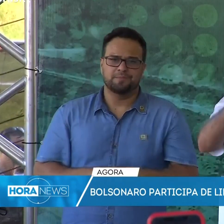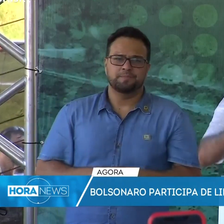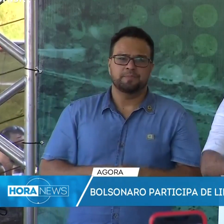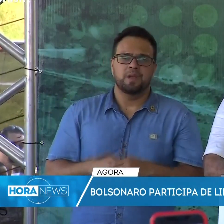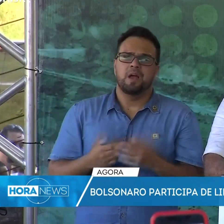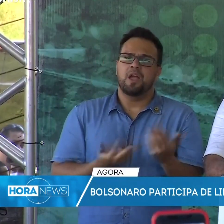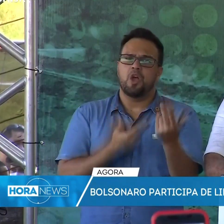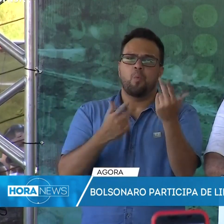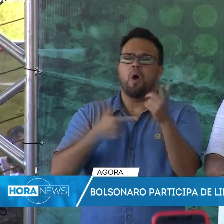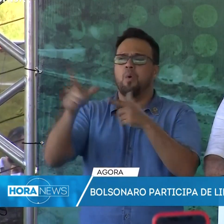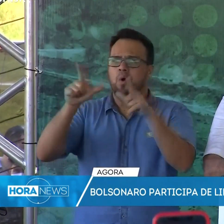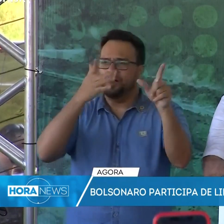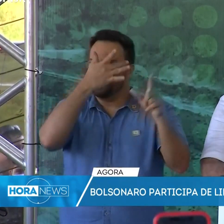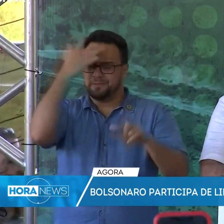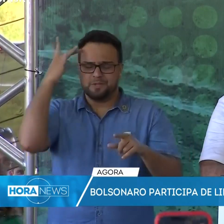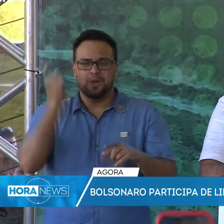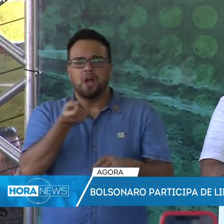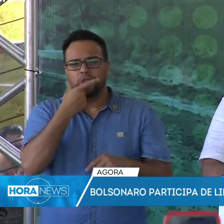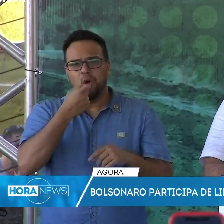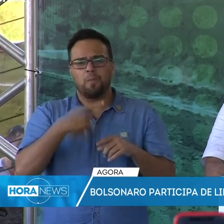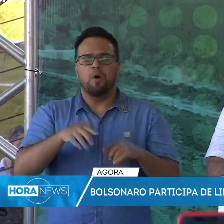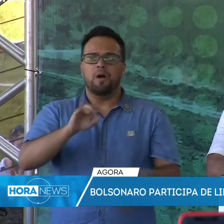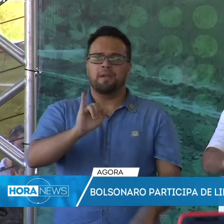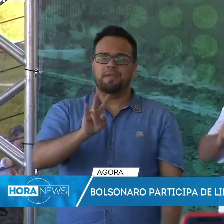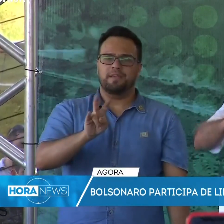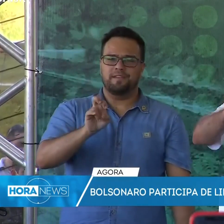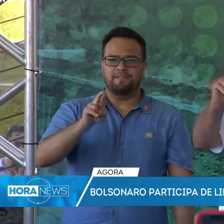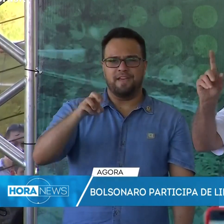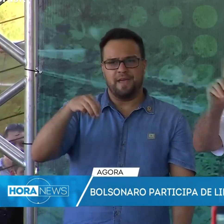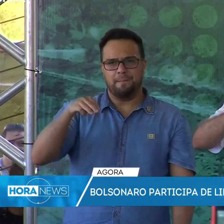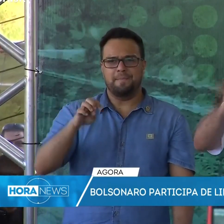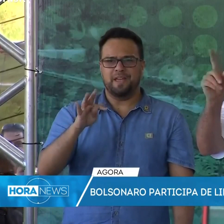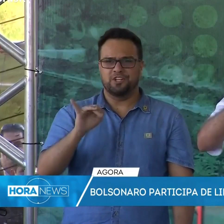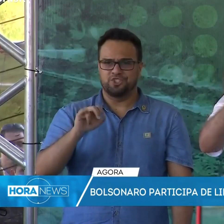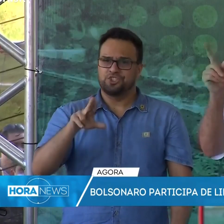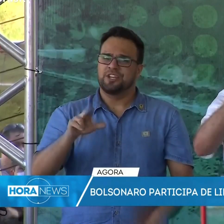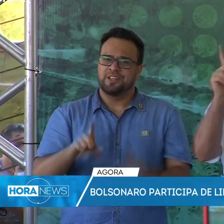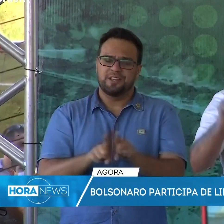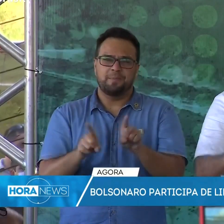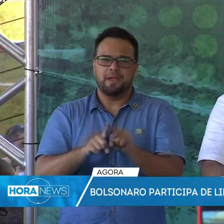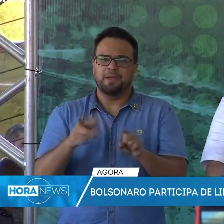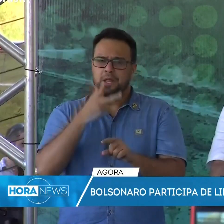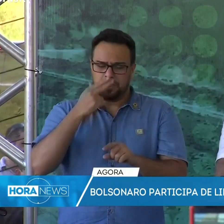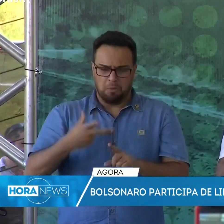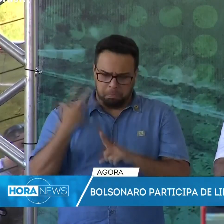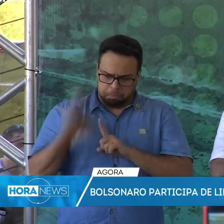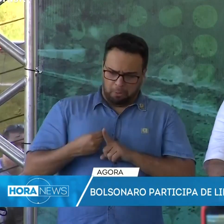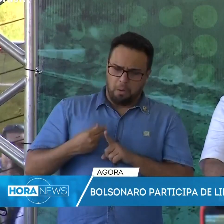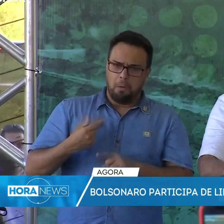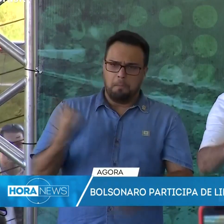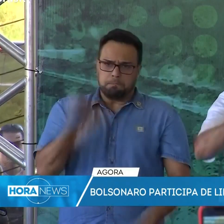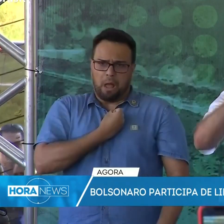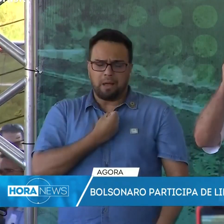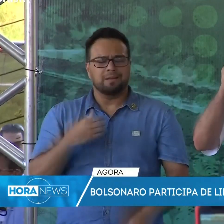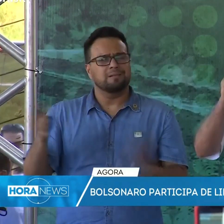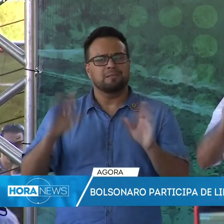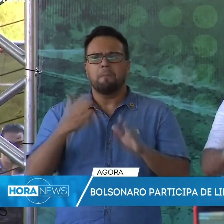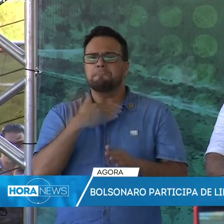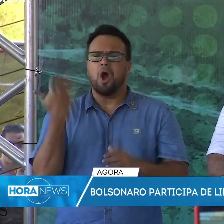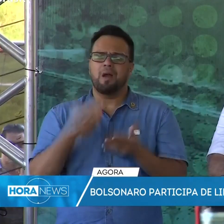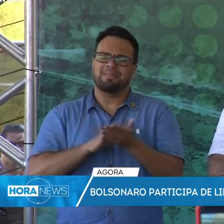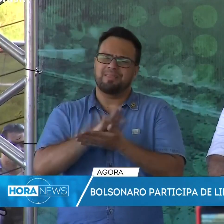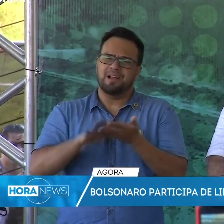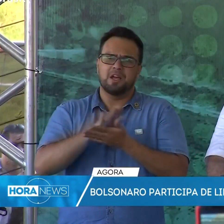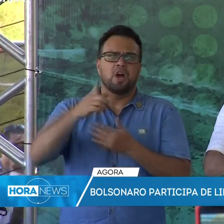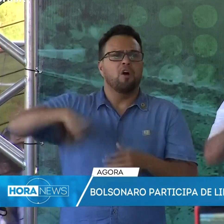Assim como muitos tomaram também ivermectina. Isso não mata ninguém. Vocês